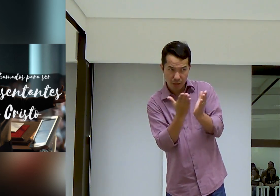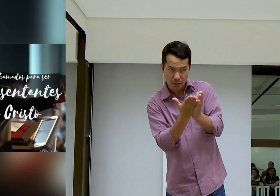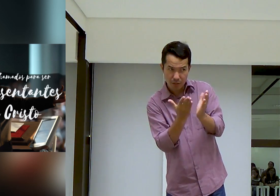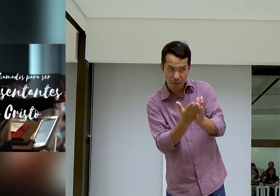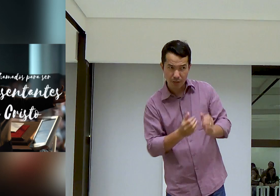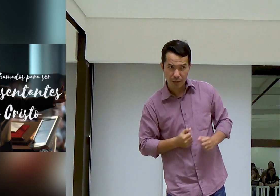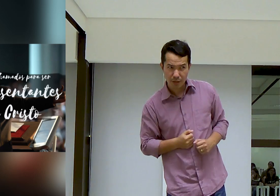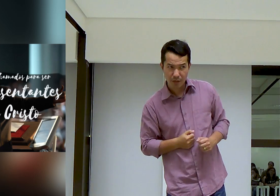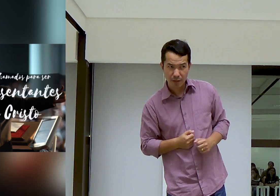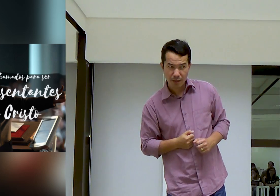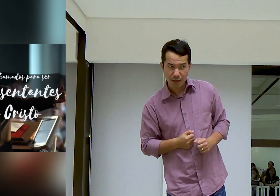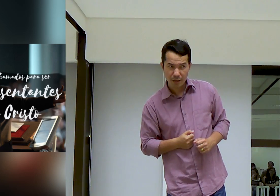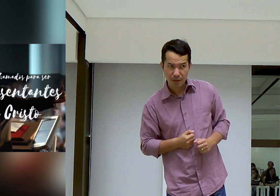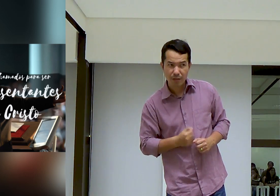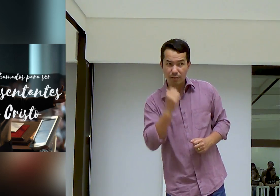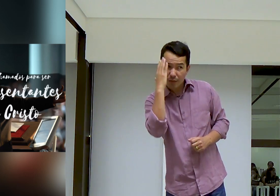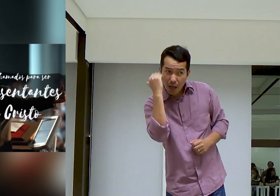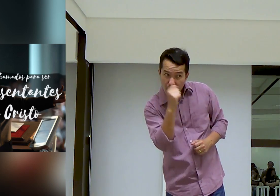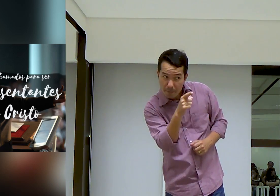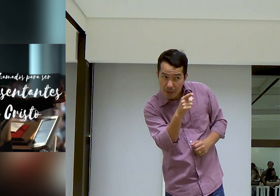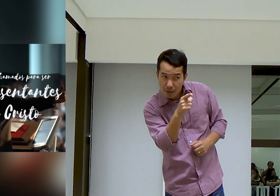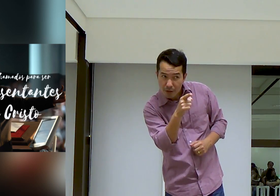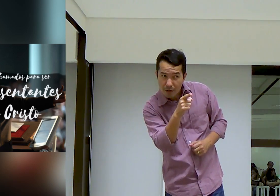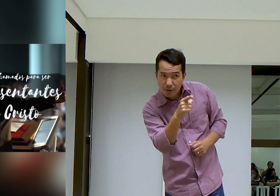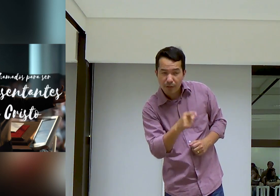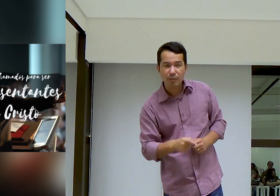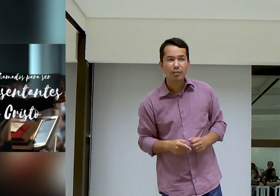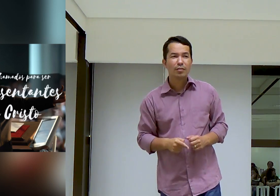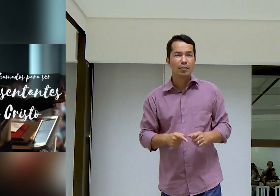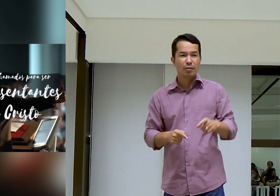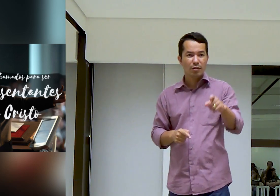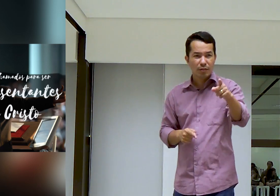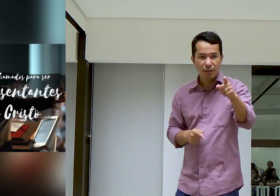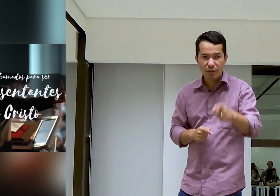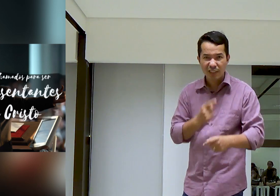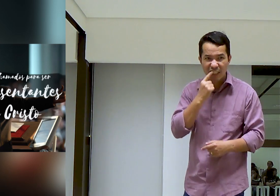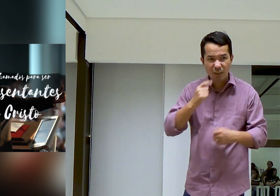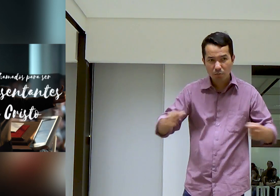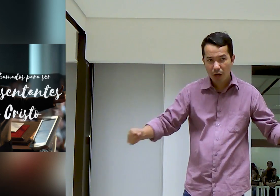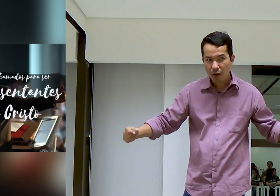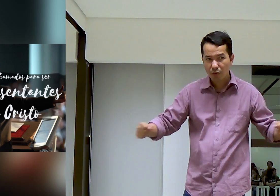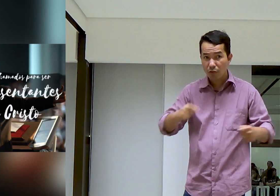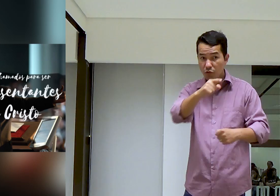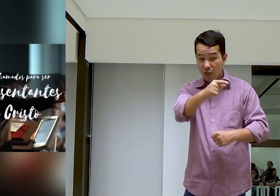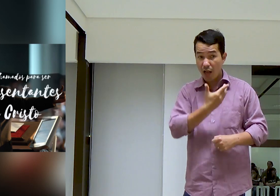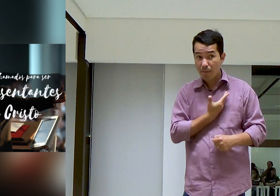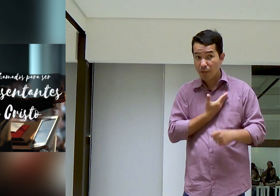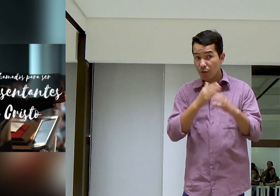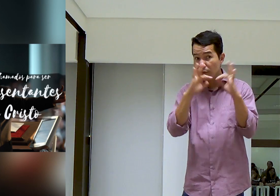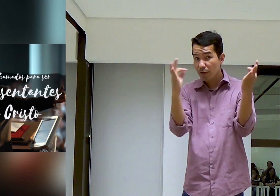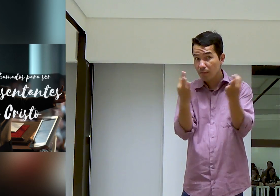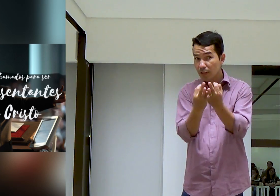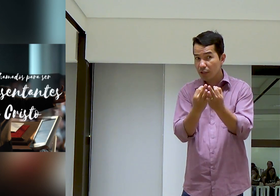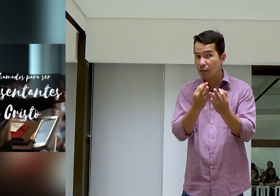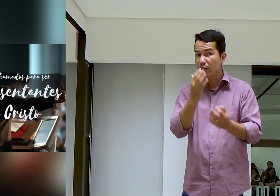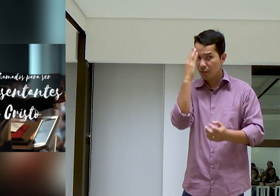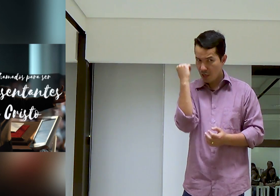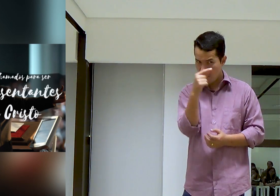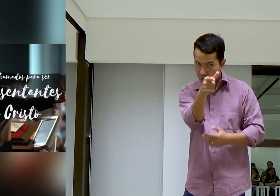A sua família sabe que você é crente? Sabe? Você é tubal. A sua